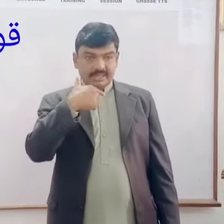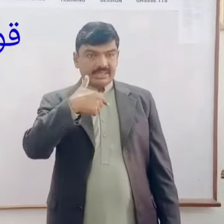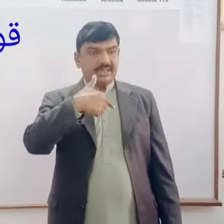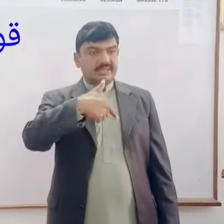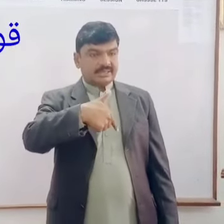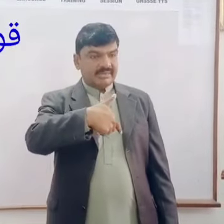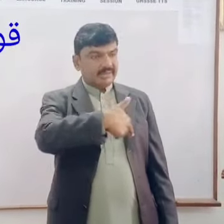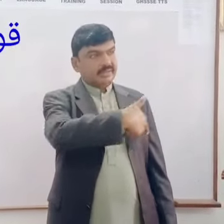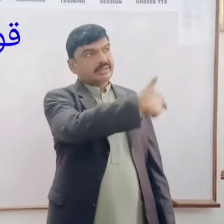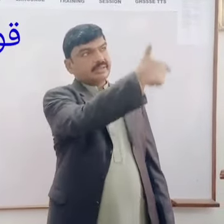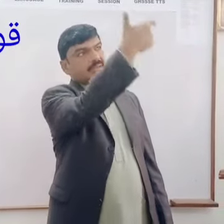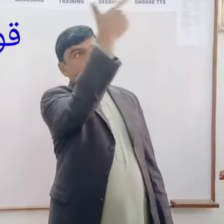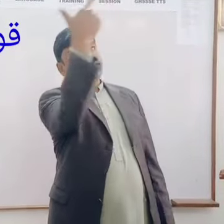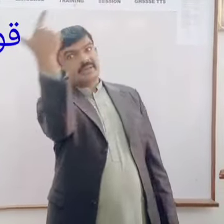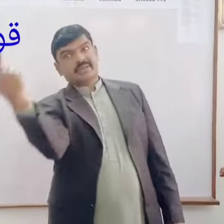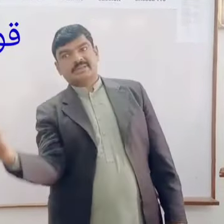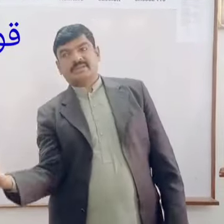के साथ 7 और ऐसे